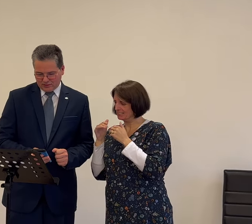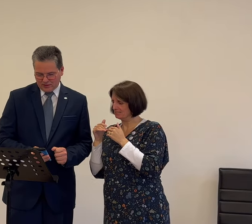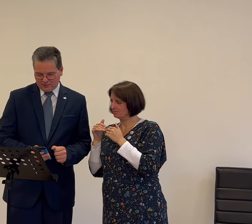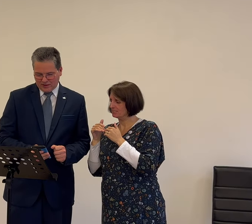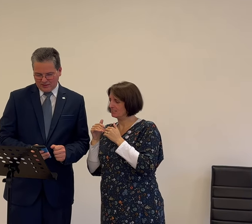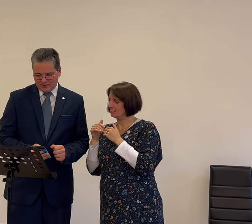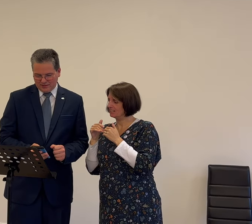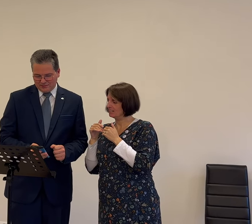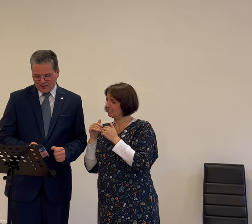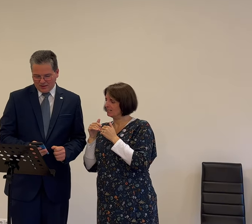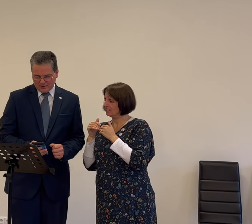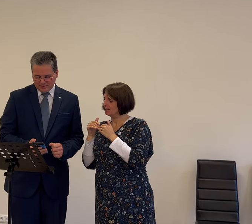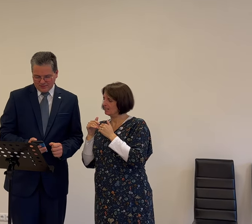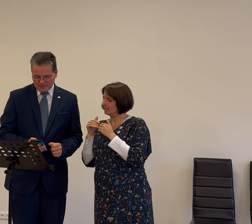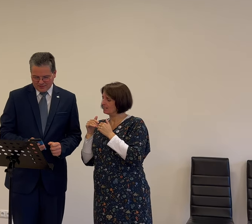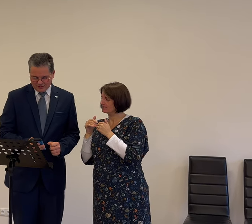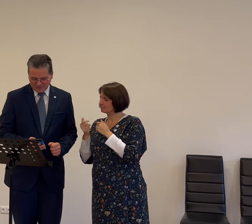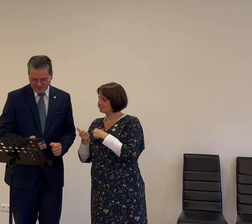tak tohle je zvládne.